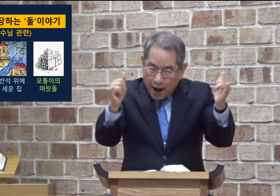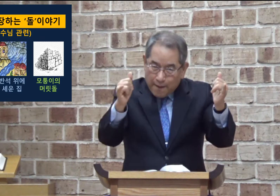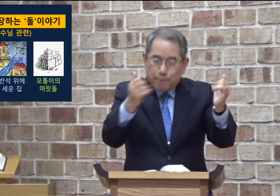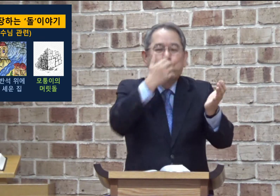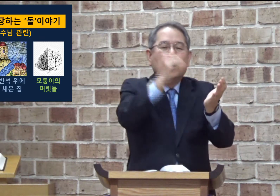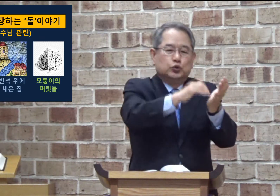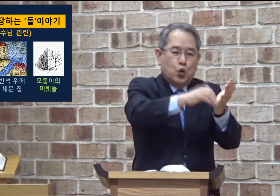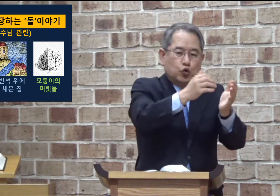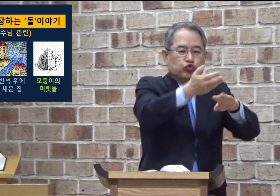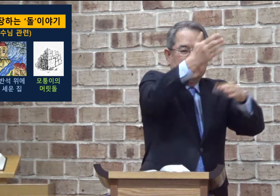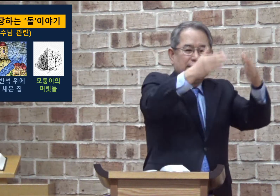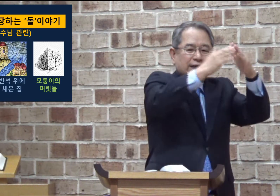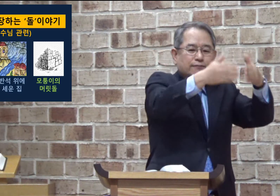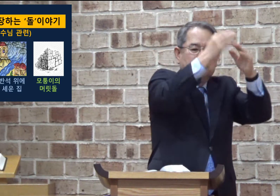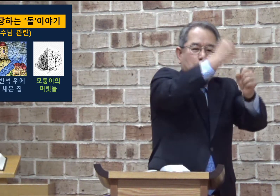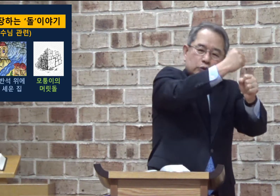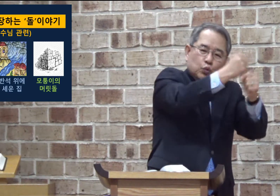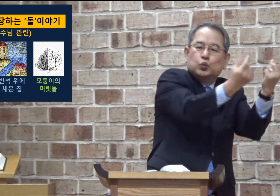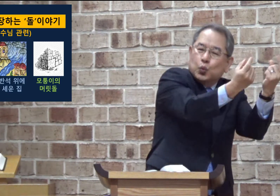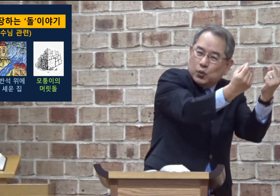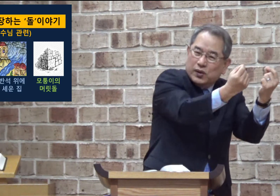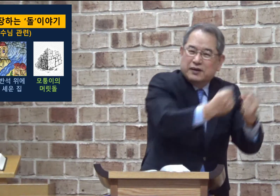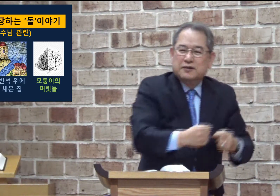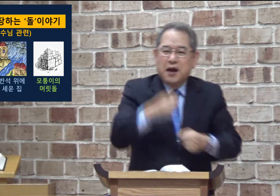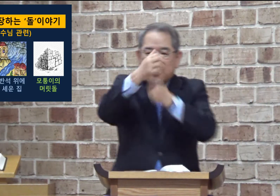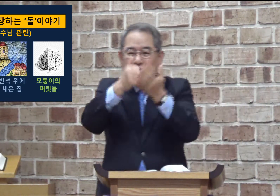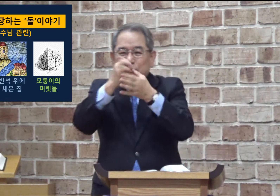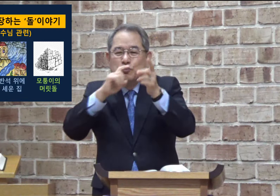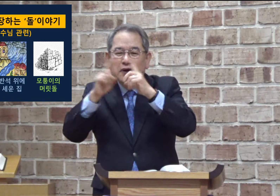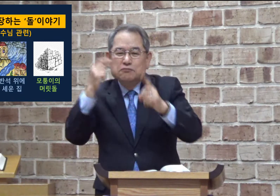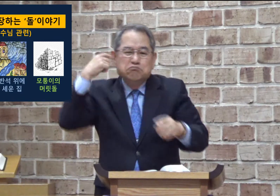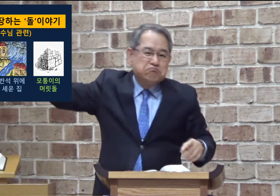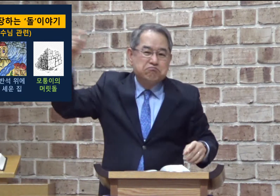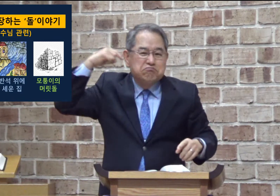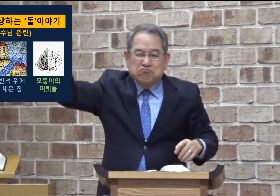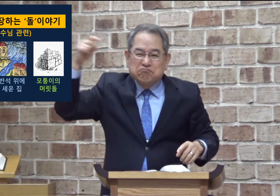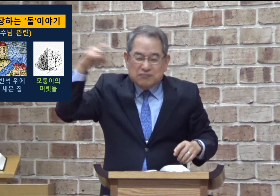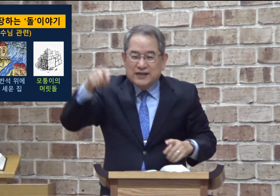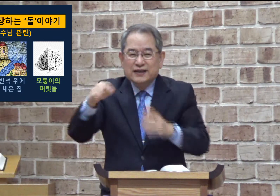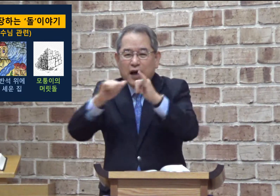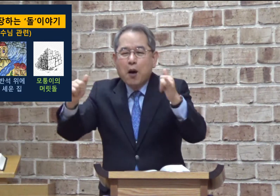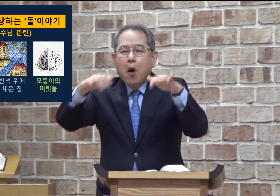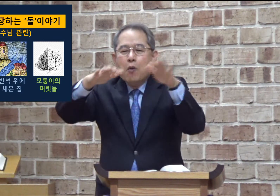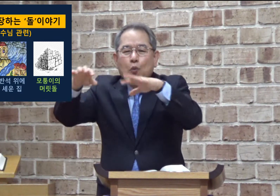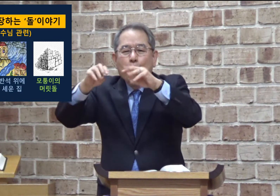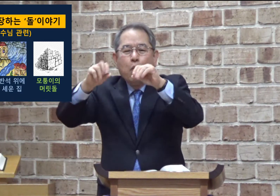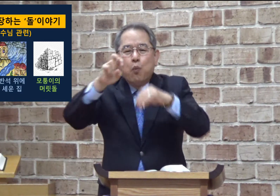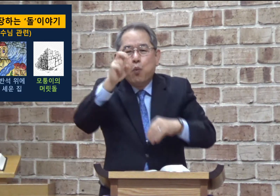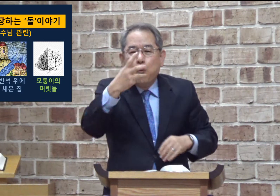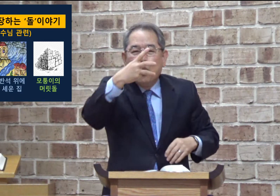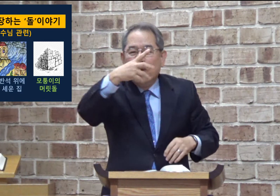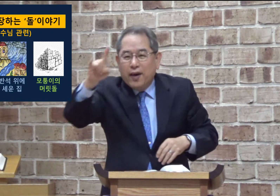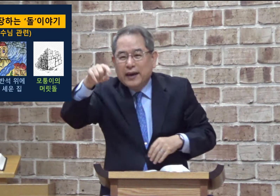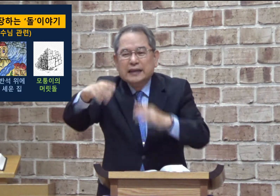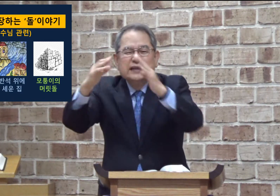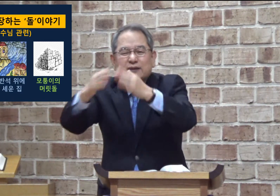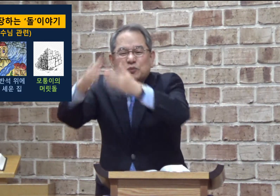말씀에 순종하지 않는 사람은 모래 위에 집을 세운 사람 같다고 했습니다. 비가 나고 바람이 불